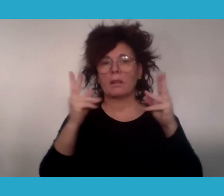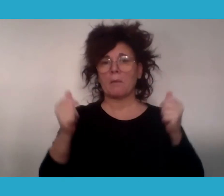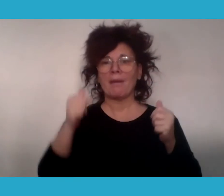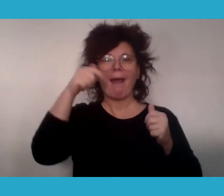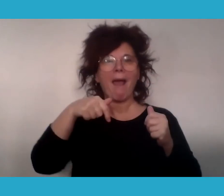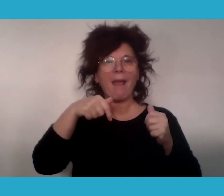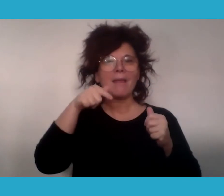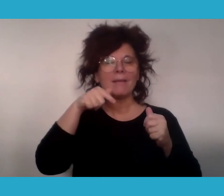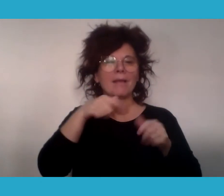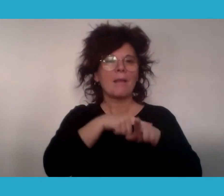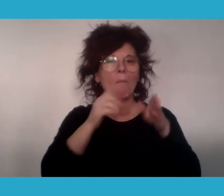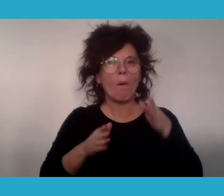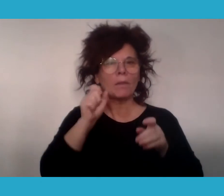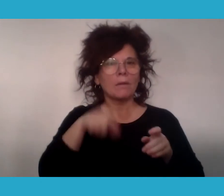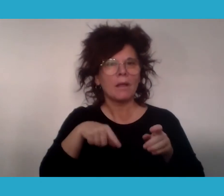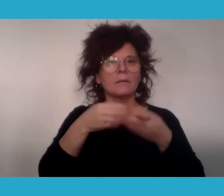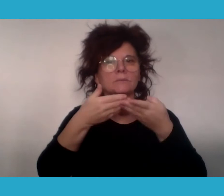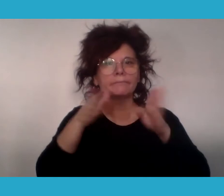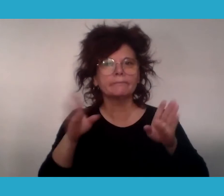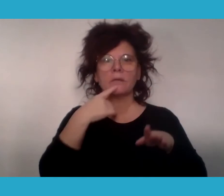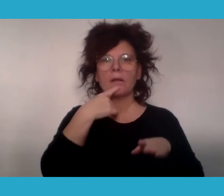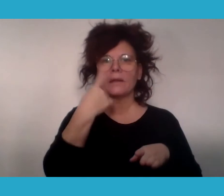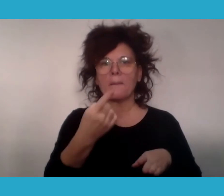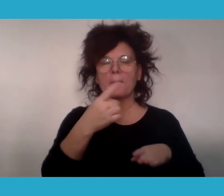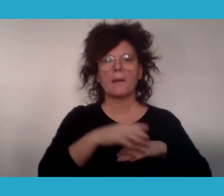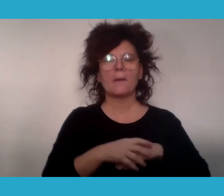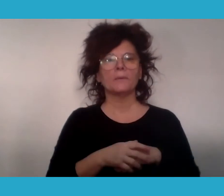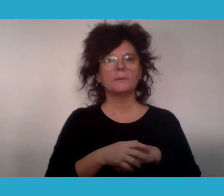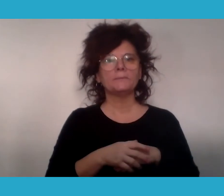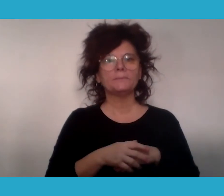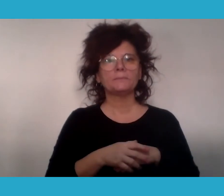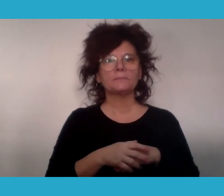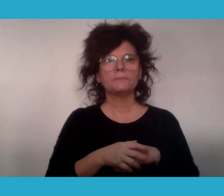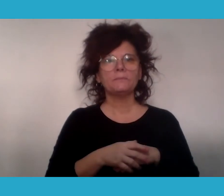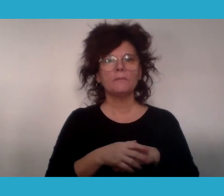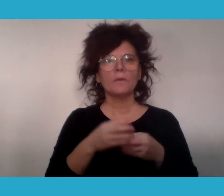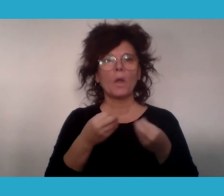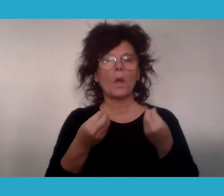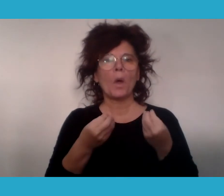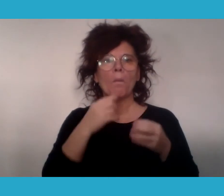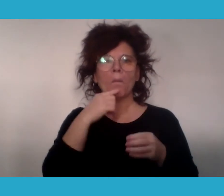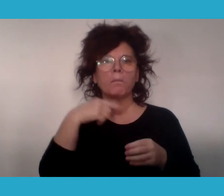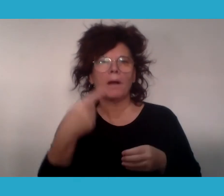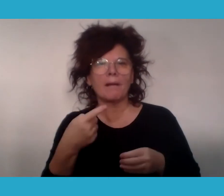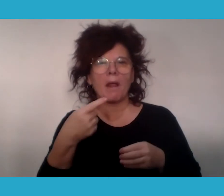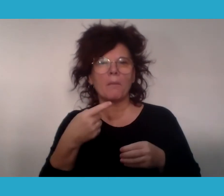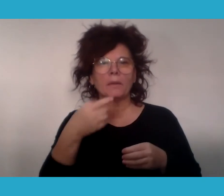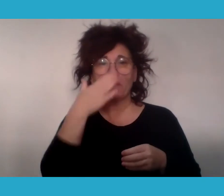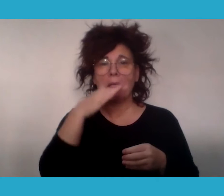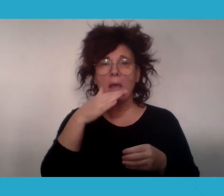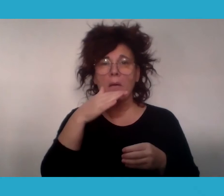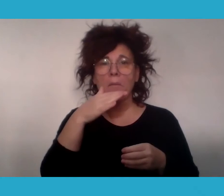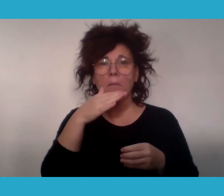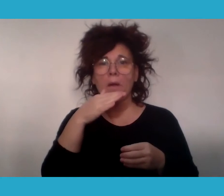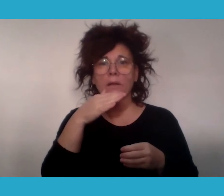se abre la instancia de preguntas para posteriormente la parte proponente del proyecto en cuestión cuente y responda a estas inquietudes para después efectuar un